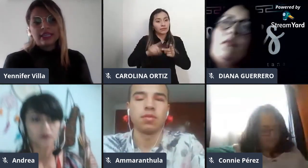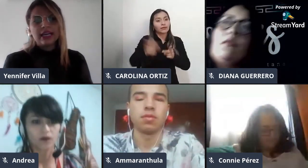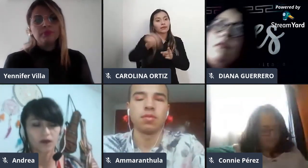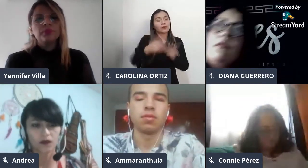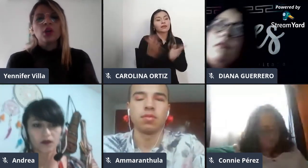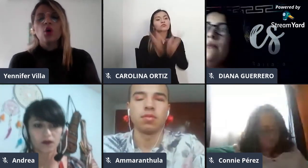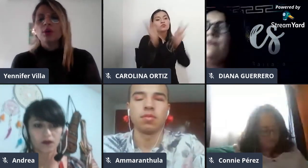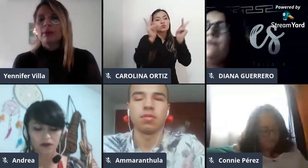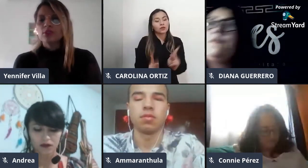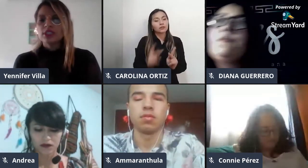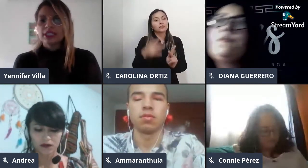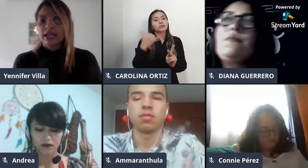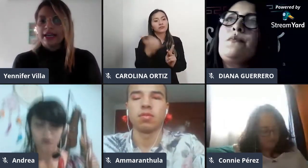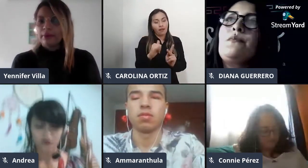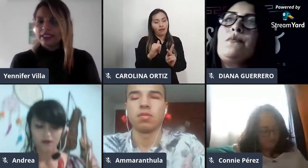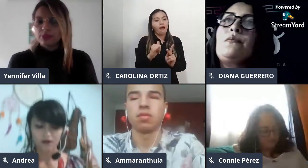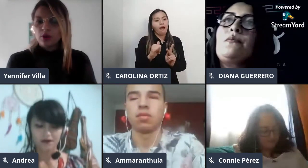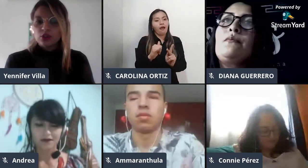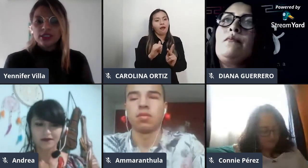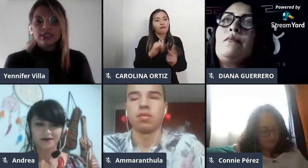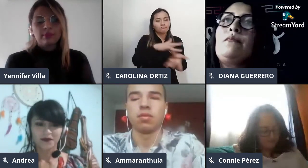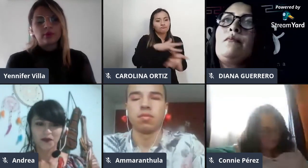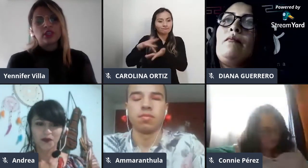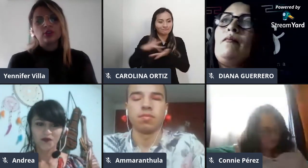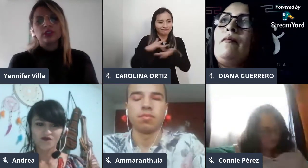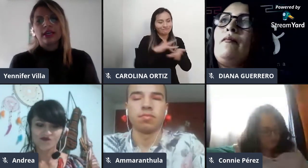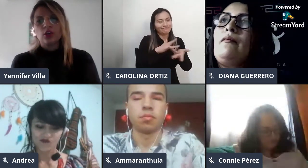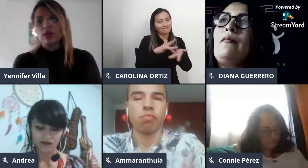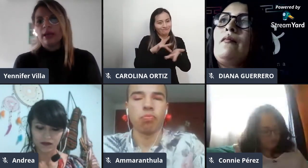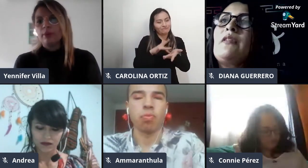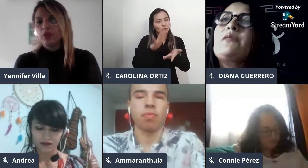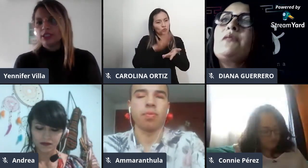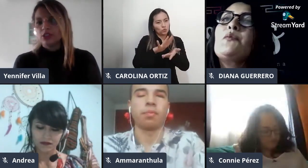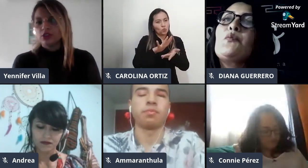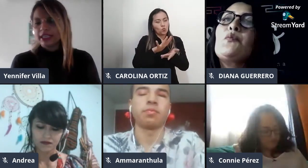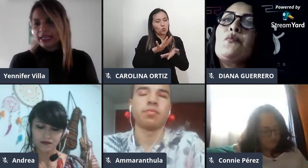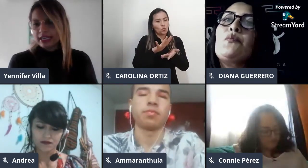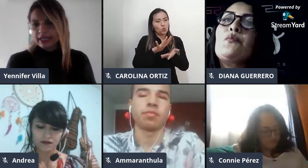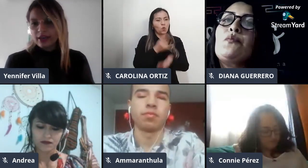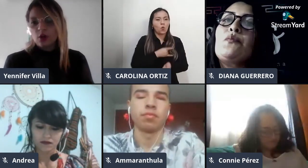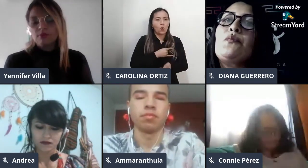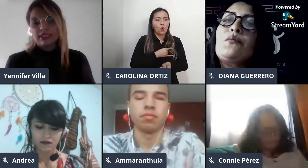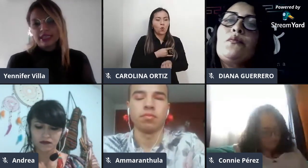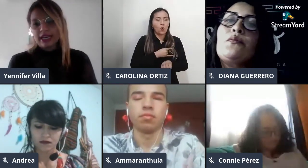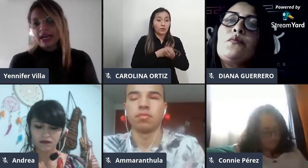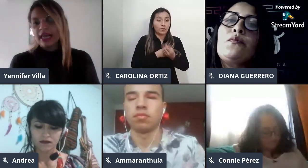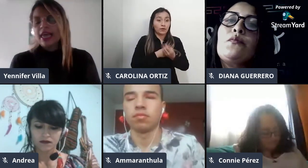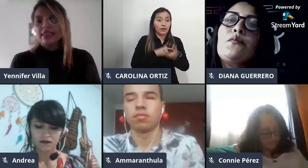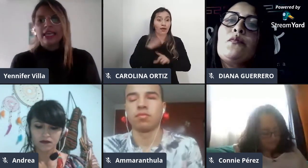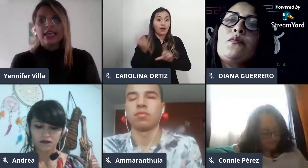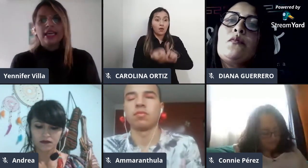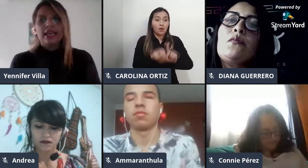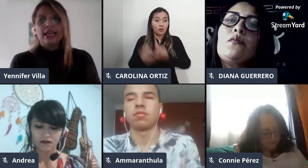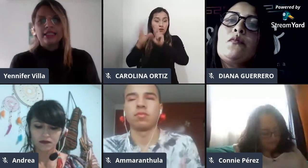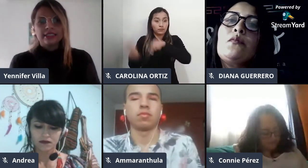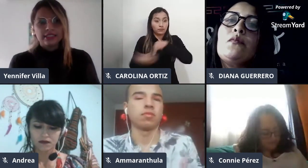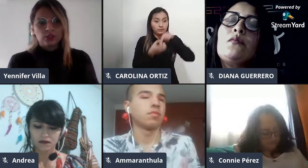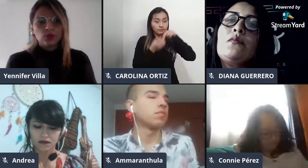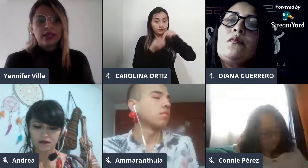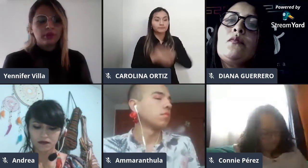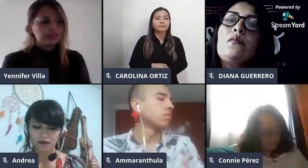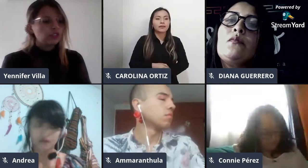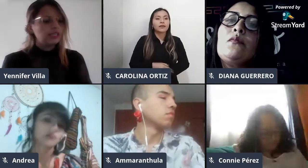la presencial. Hoy vamos a charlar a varias voces, vamos a contar con la moderación de Diana Guerrero, compañera de